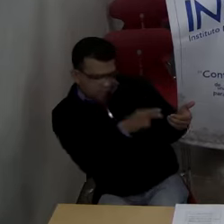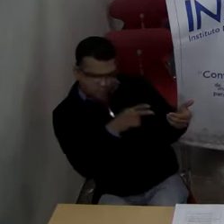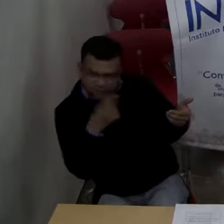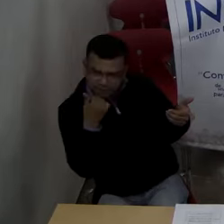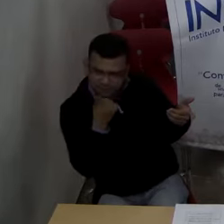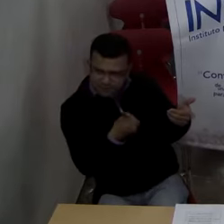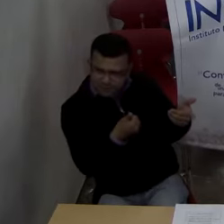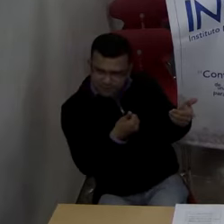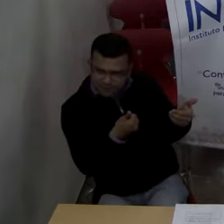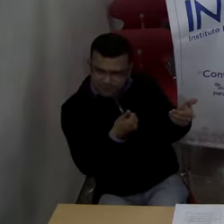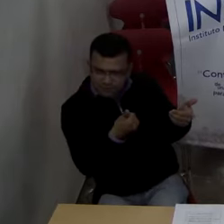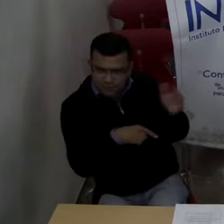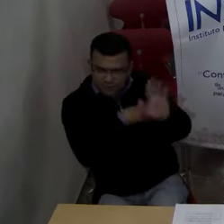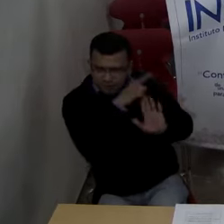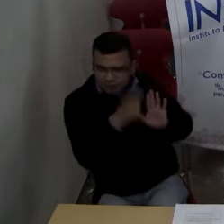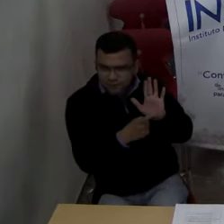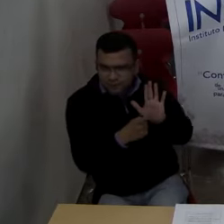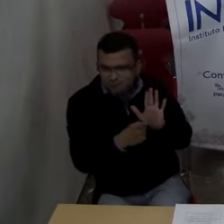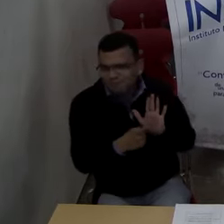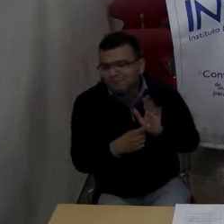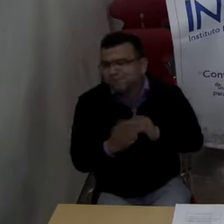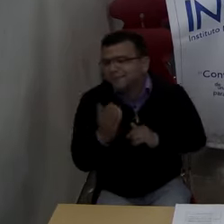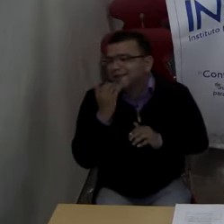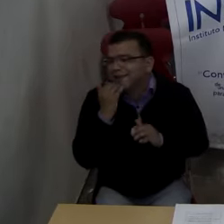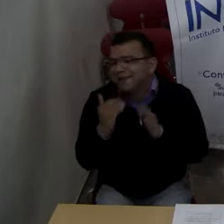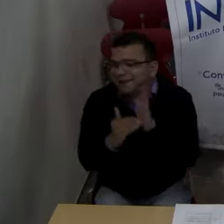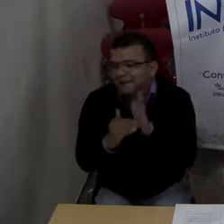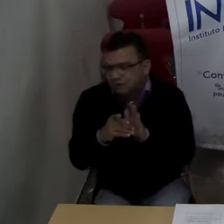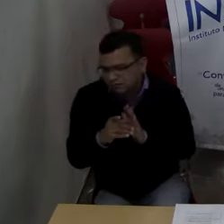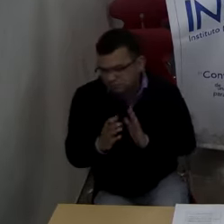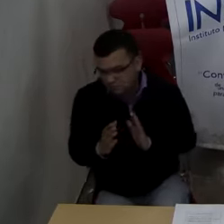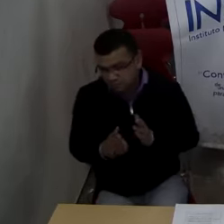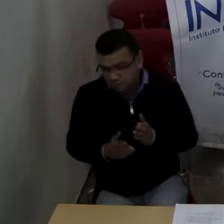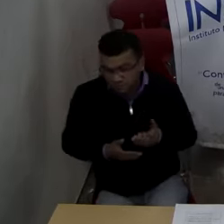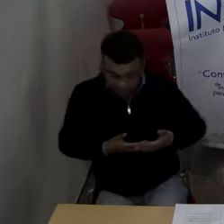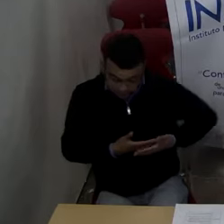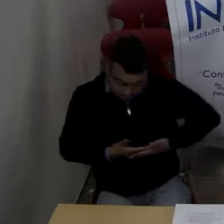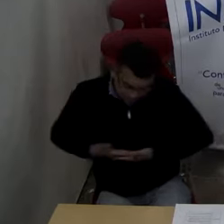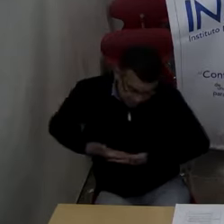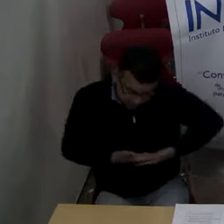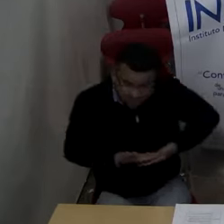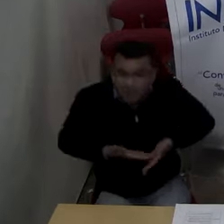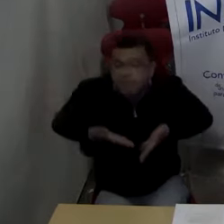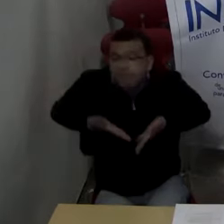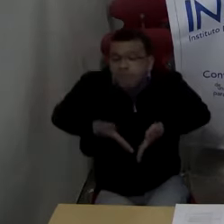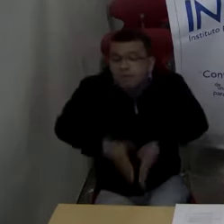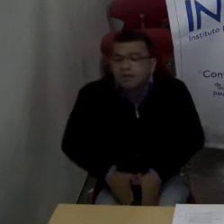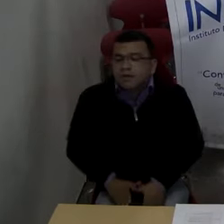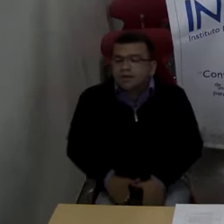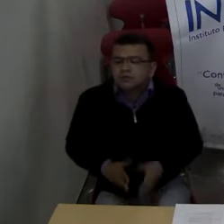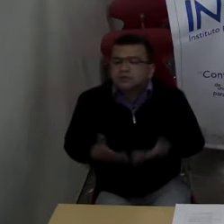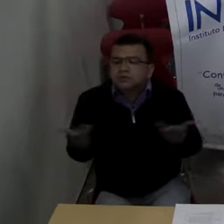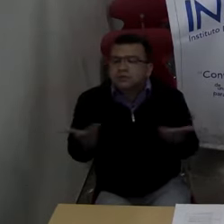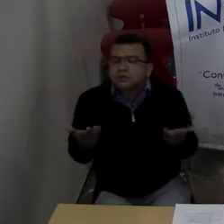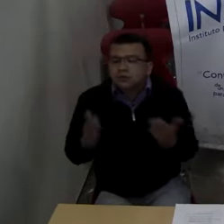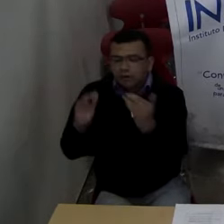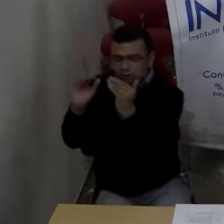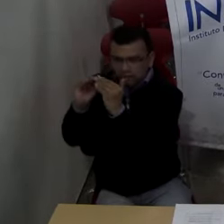o en un corregimiento, en una vereda, entonces se da el parto en